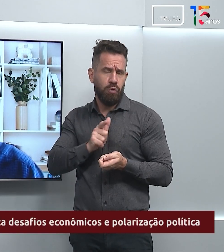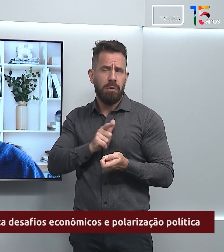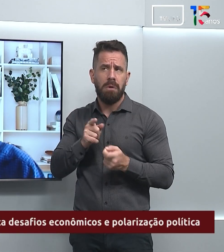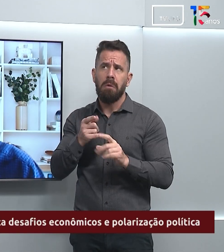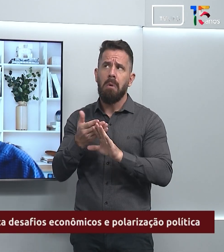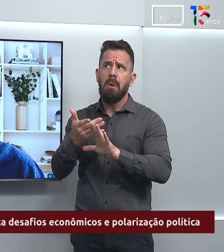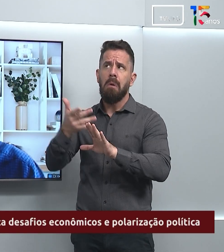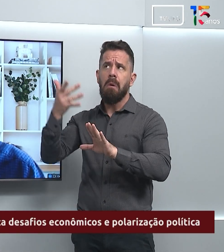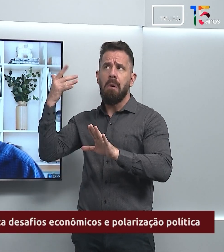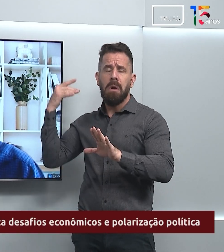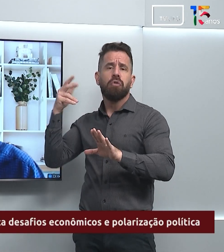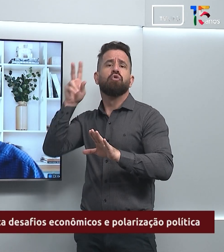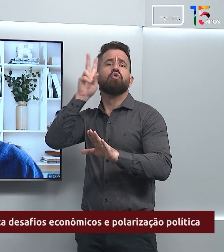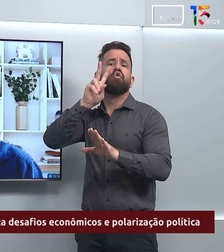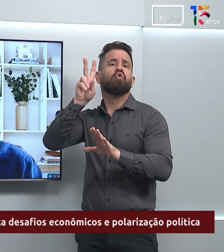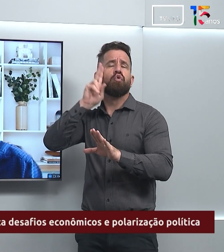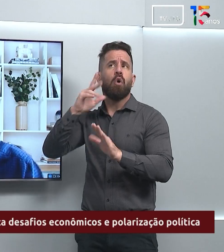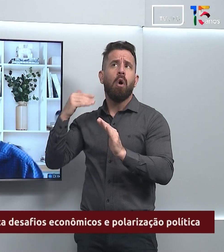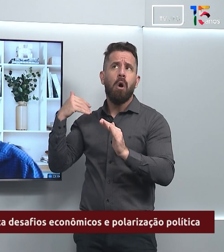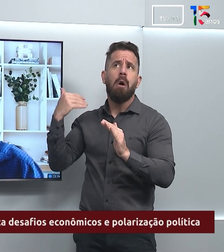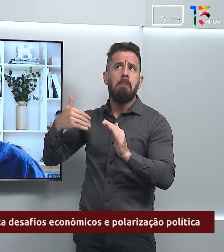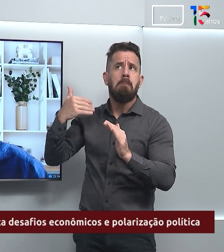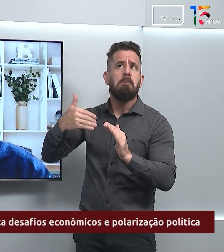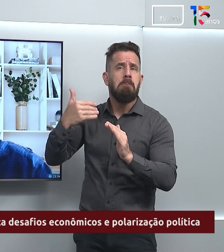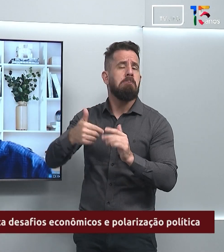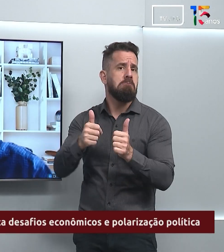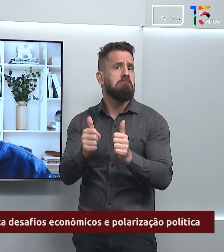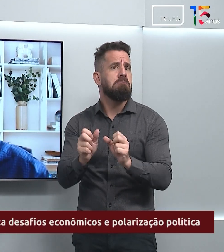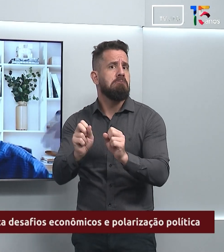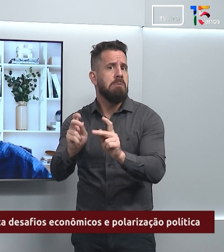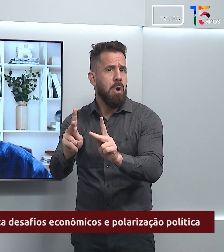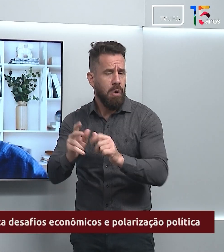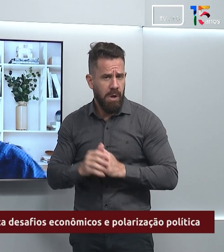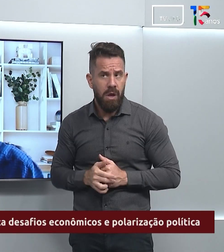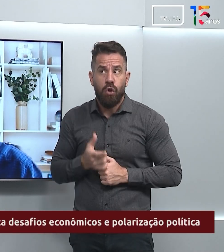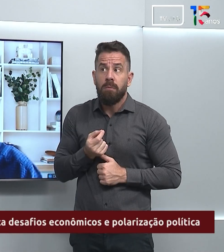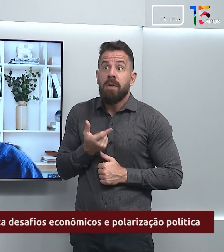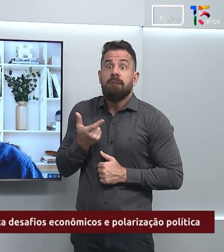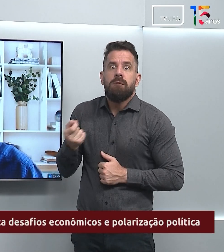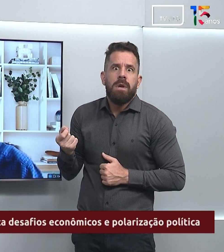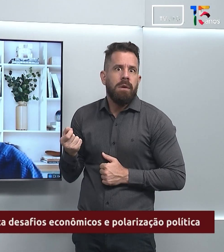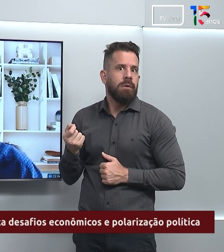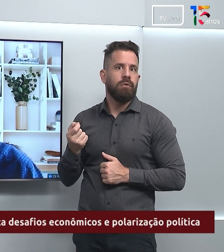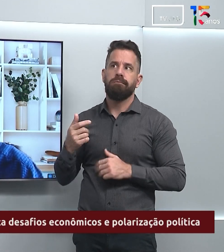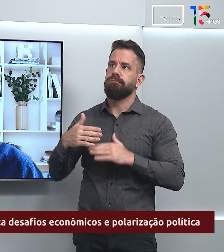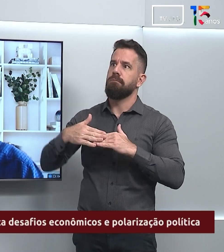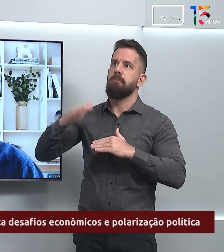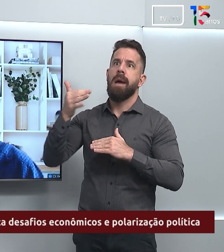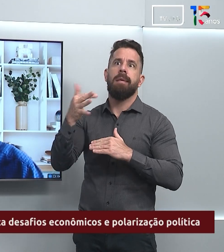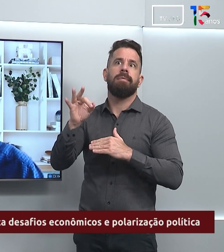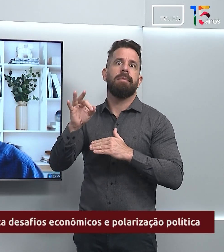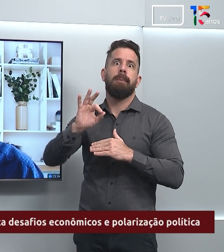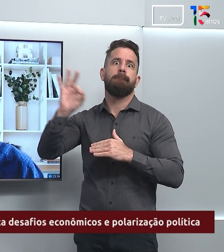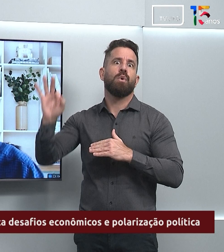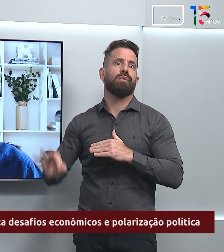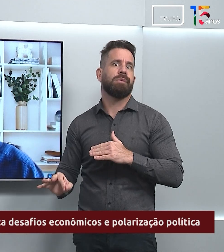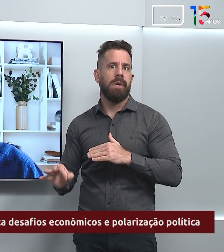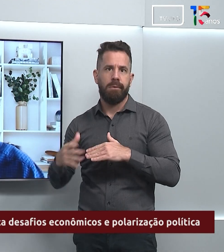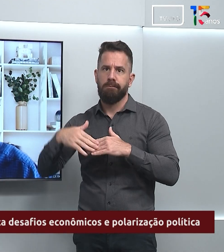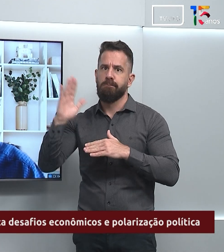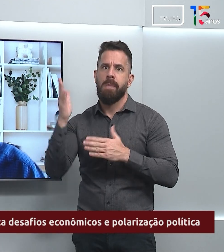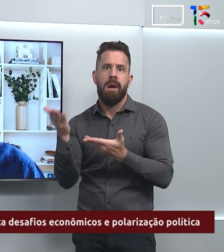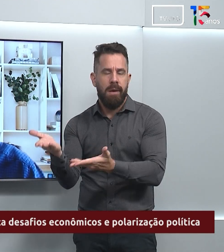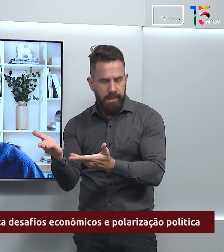históricos, né? E recuperada já, em 2020, nós chegamos a mais de 10%, né, de taxa de